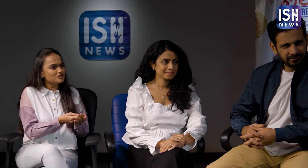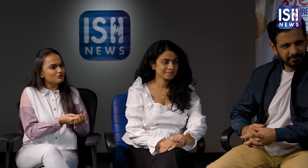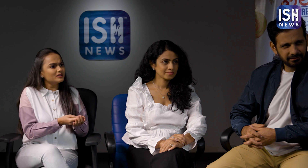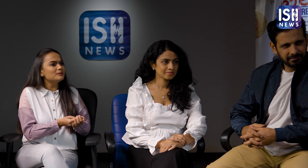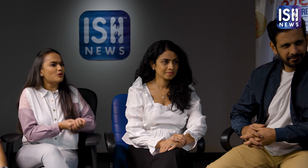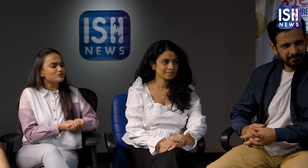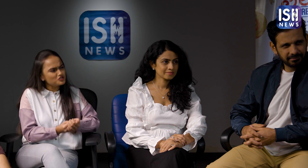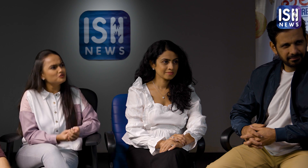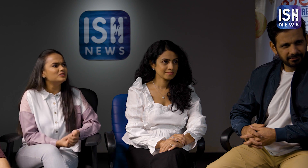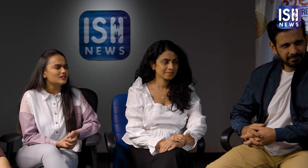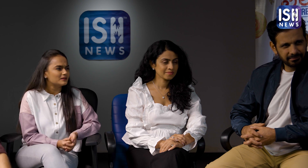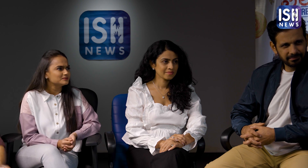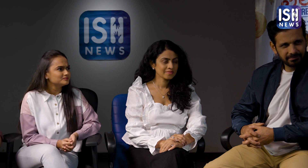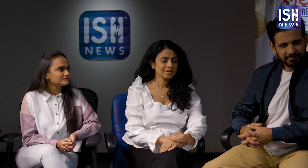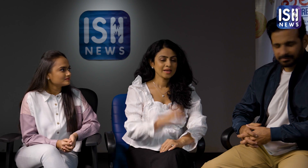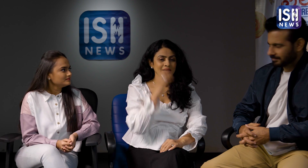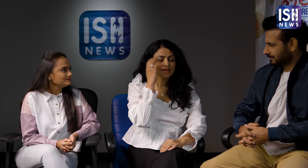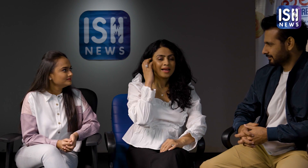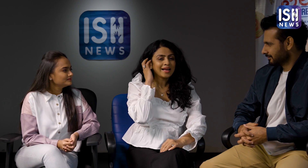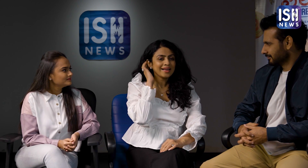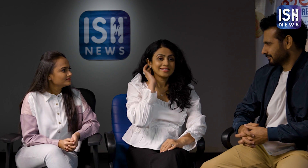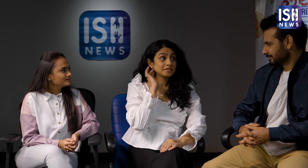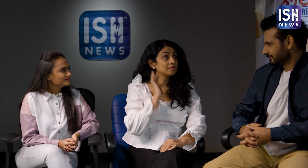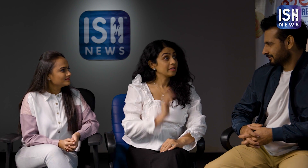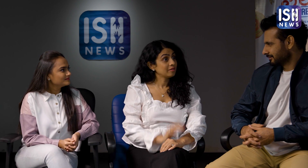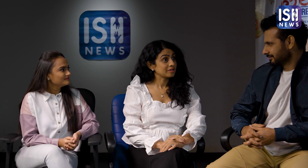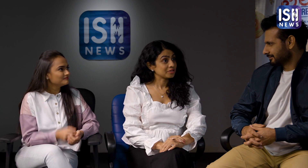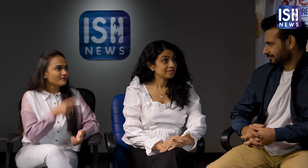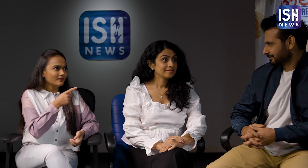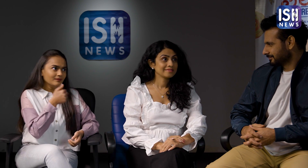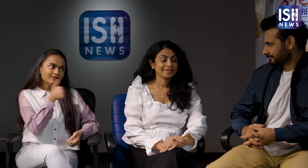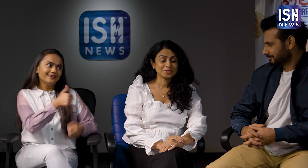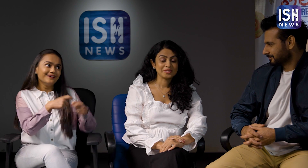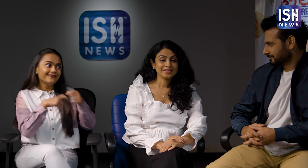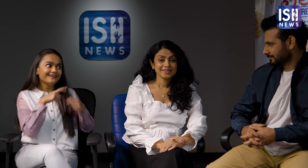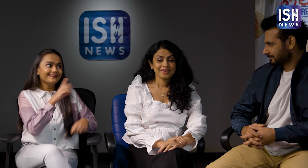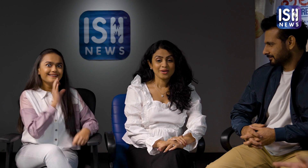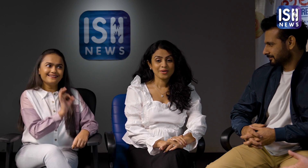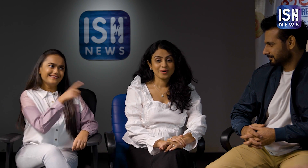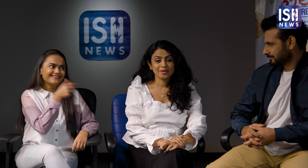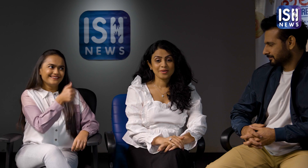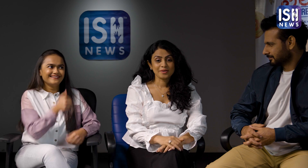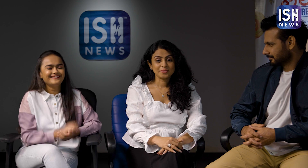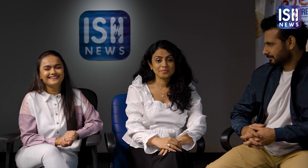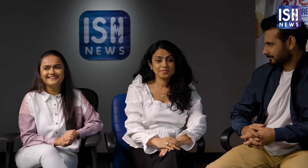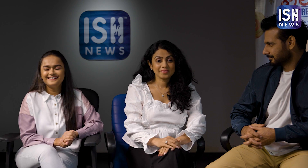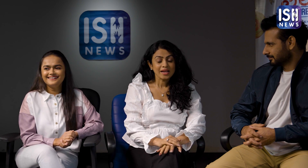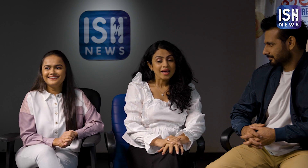आपने ये एसोसिएशन को इतना इम्पोर्टेंस क्यों दिया? दैट्स अ ग्रेट क्वेश्चन एक्चुअली।